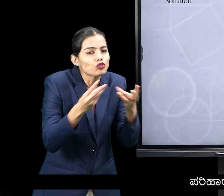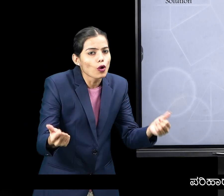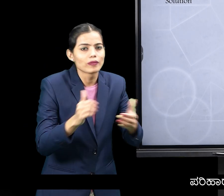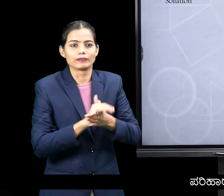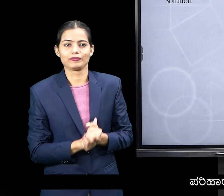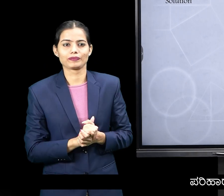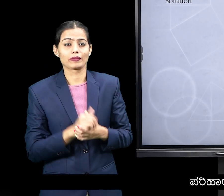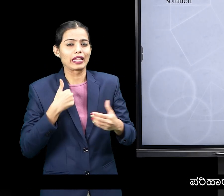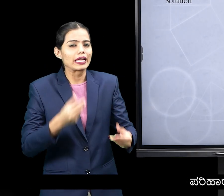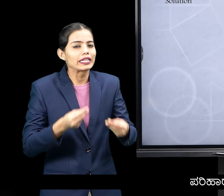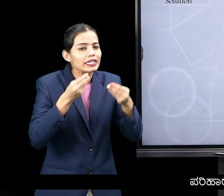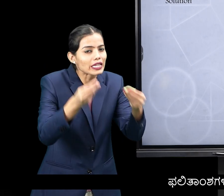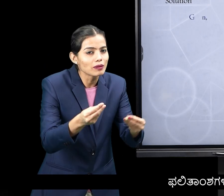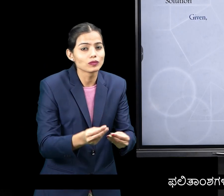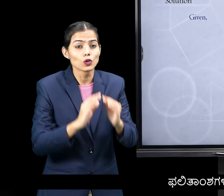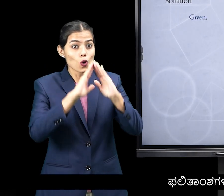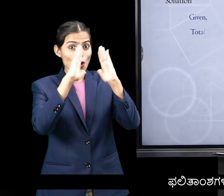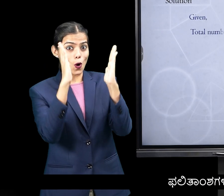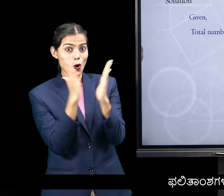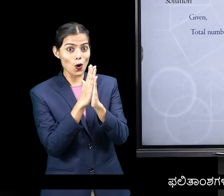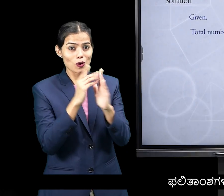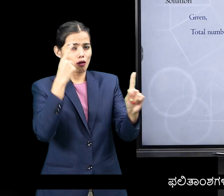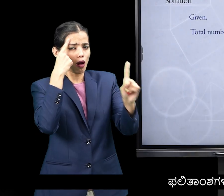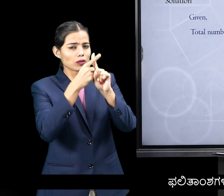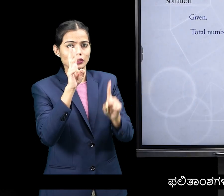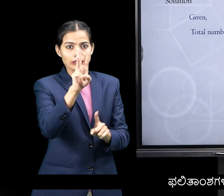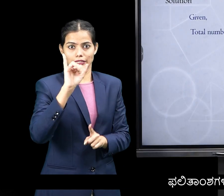ಪರಿಹಾರ ಹೀಗೆ ನೀಡಲಾಗಿದೆ. ಫಲಿತಾಂಶಗಳ ಒಟ್ಟು ಸಂಖ್ಯೆ ಈಸ್ ಈಕ್ವಲ್ ಟು 36.